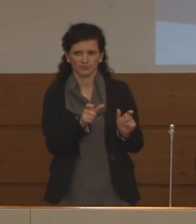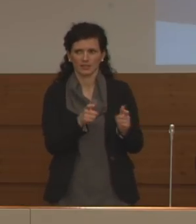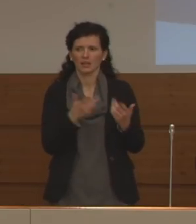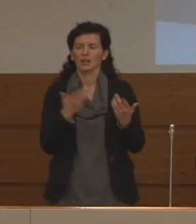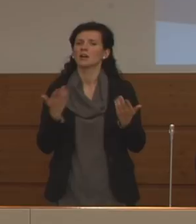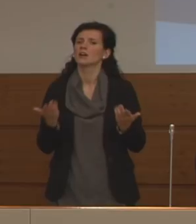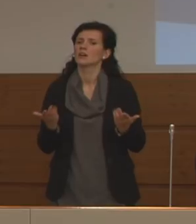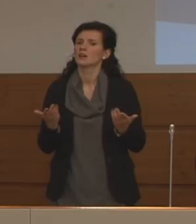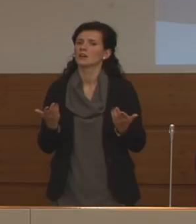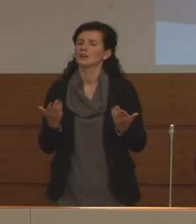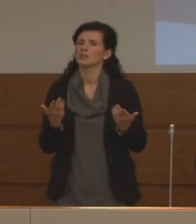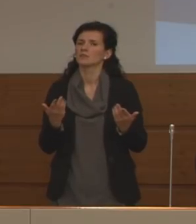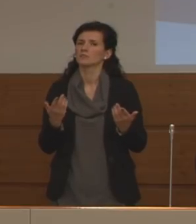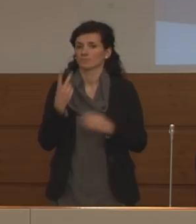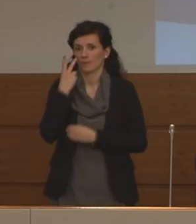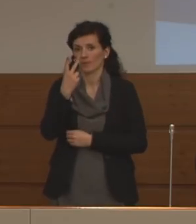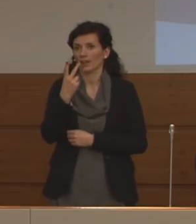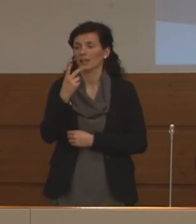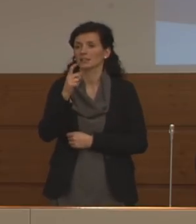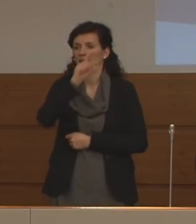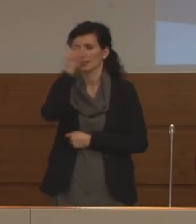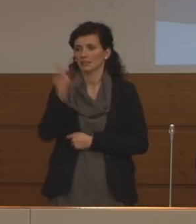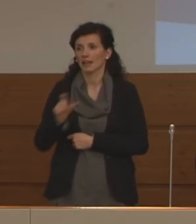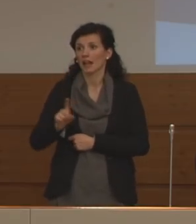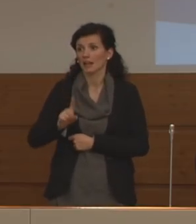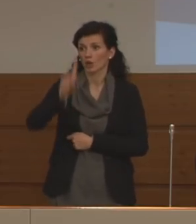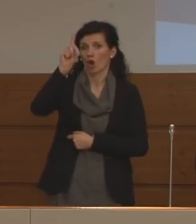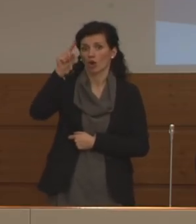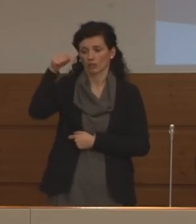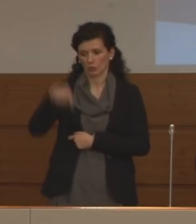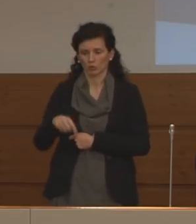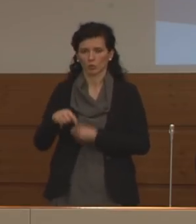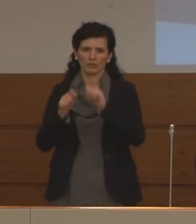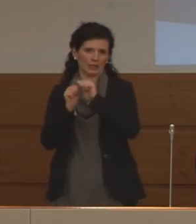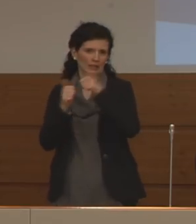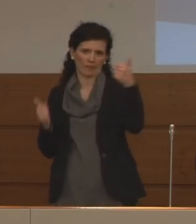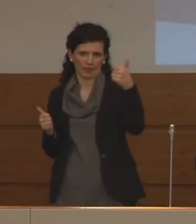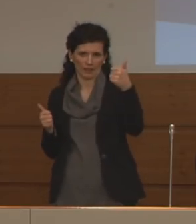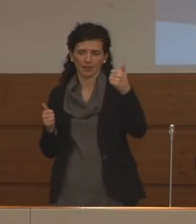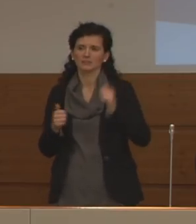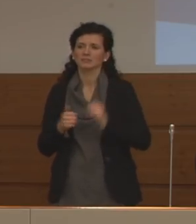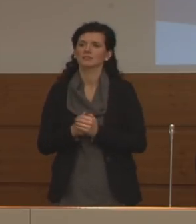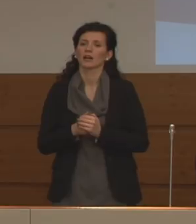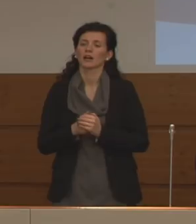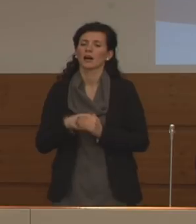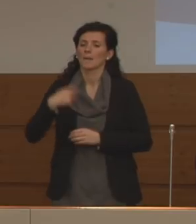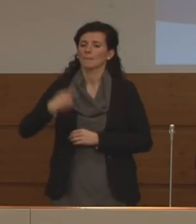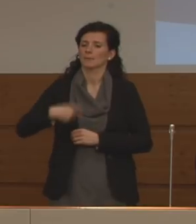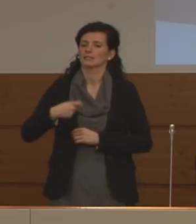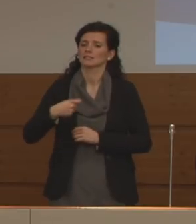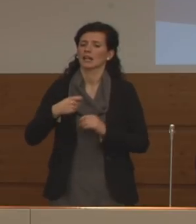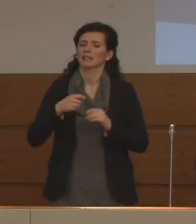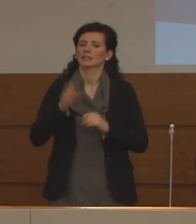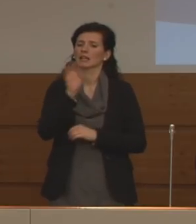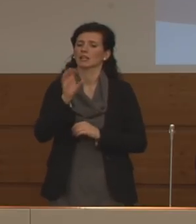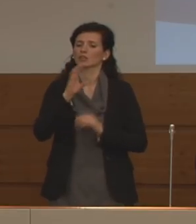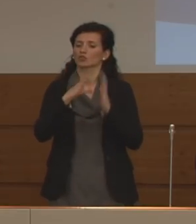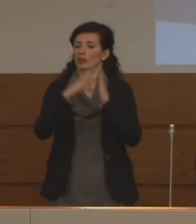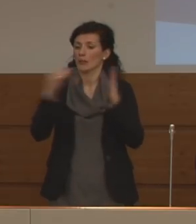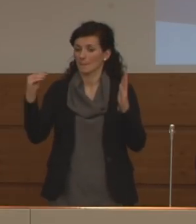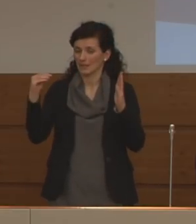esodo dal nord verso il sud e il presidente della regione emilia e della regione puglia